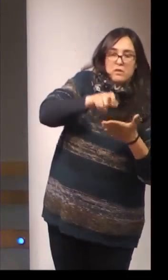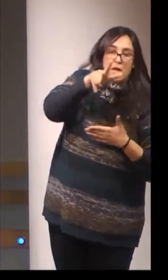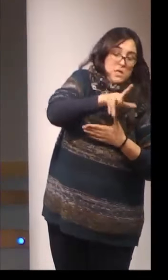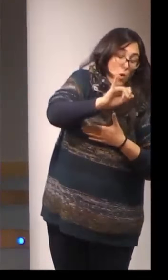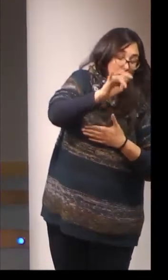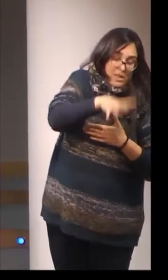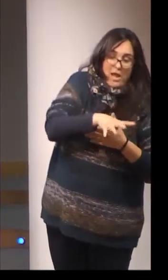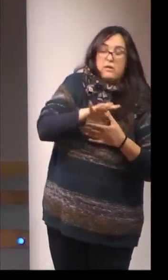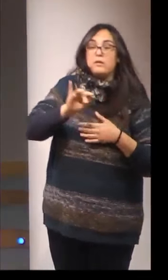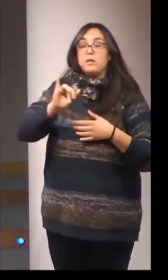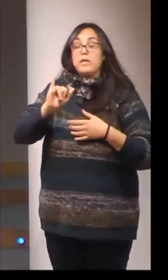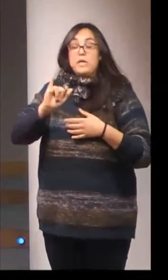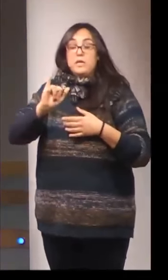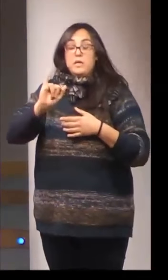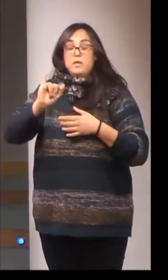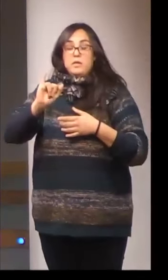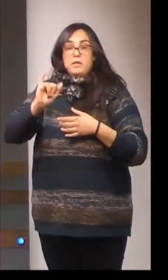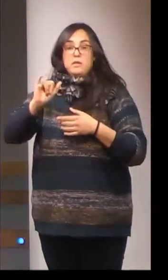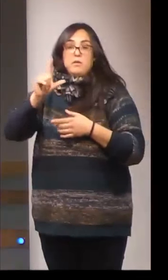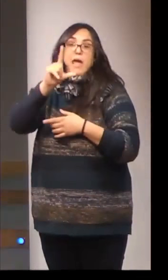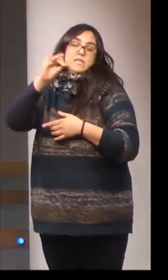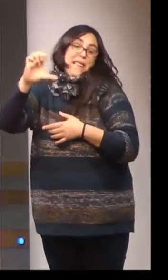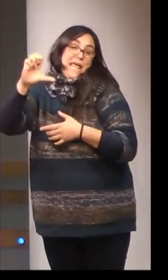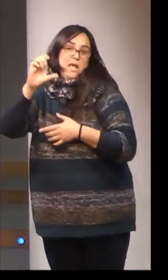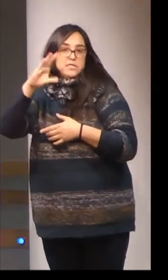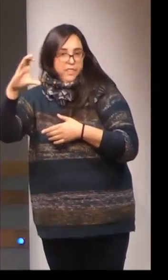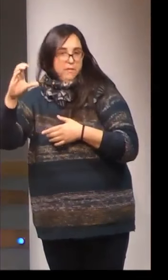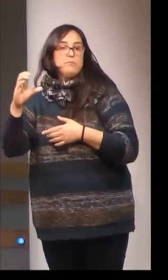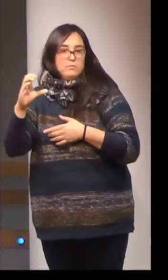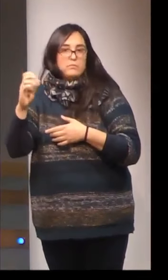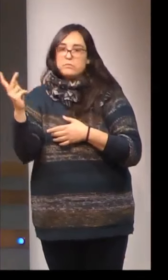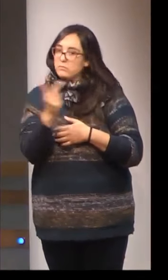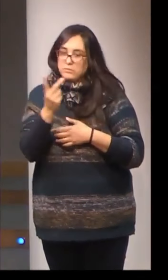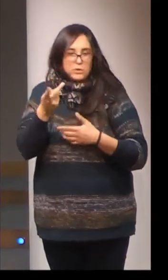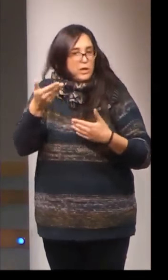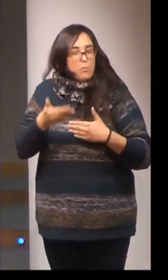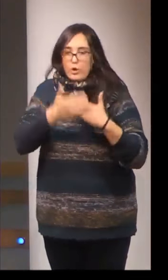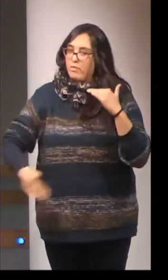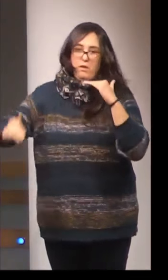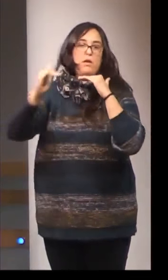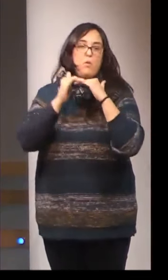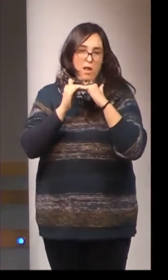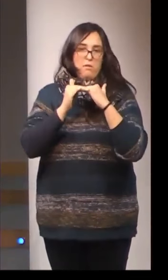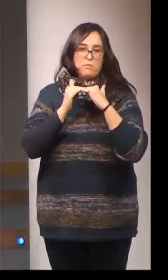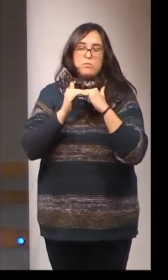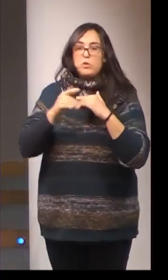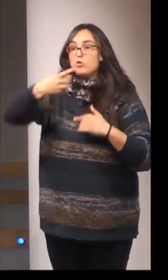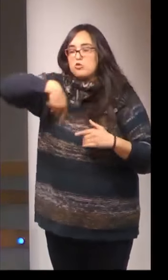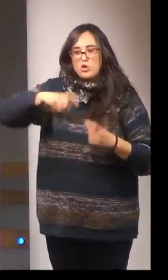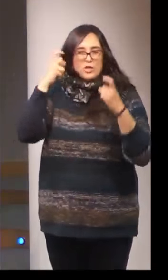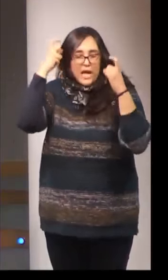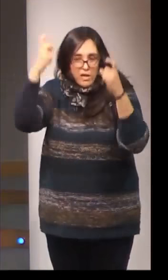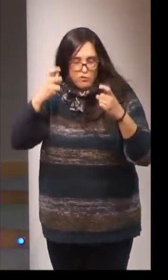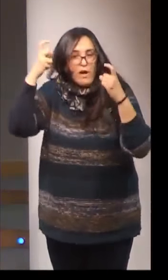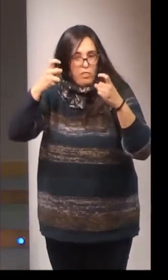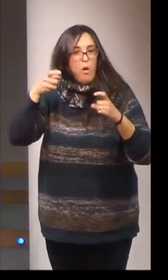signos. De ahí que sea bilingüe, es decir, que incluye la lengua escrita catalán o castellano, cual sea, y además la lengua de signos, la lengua de signos